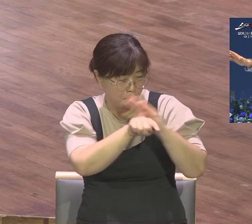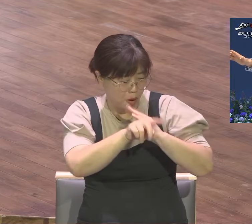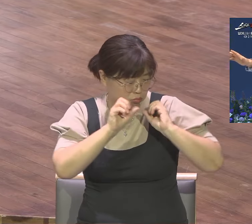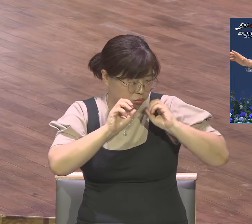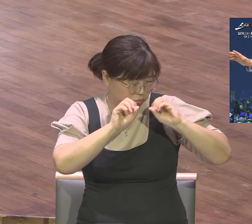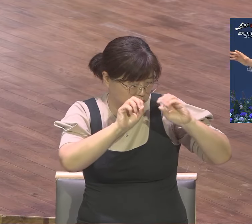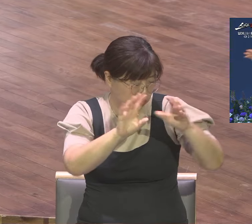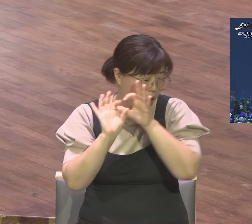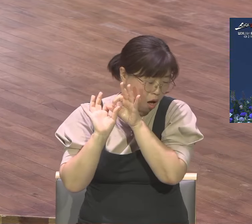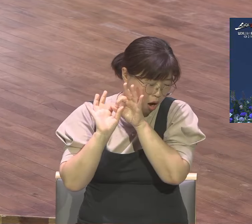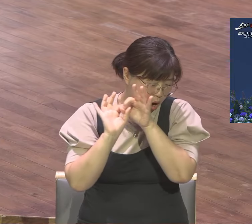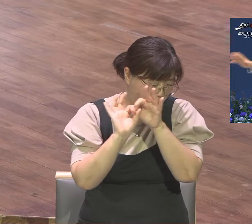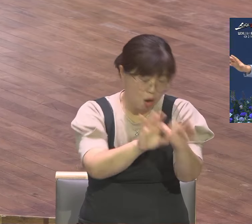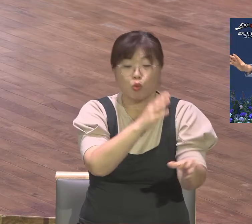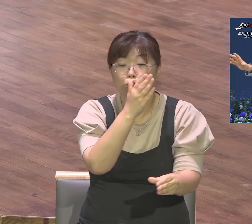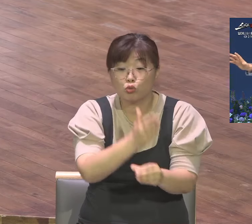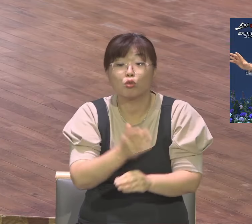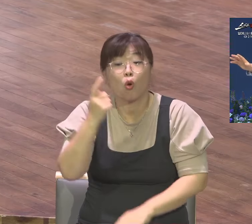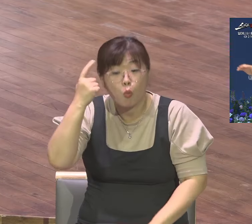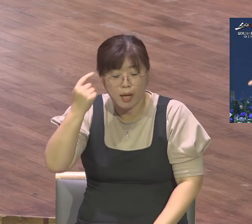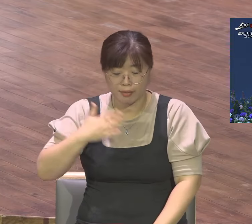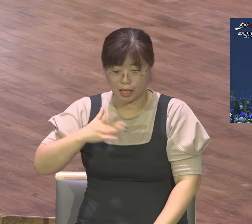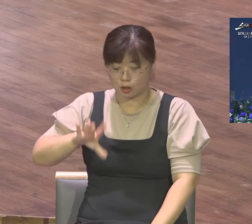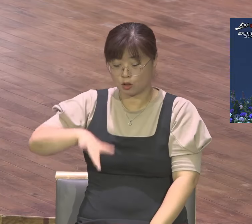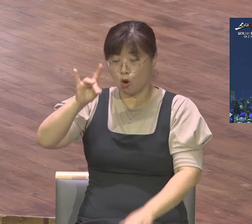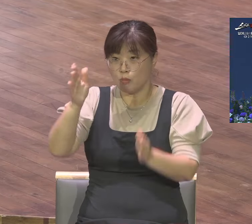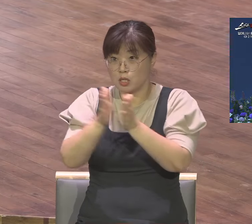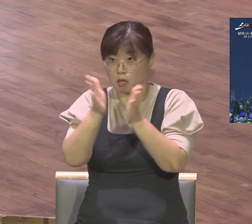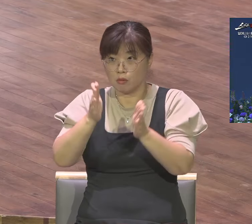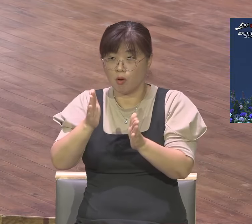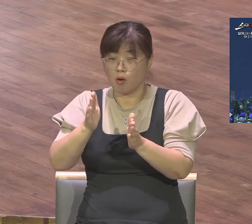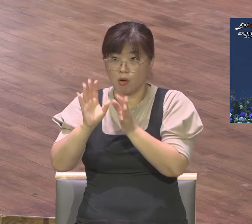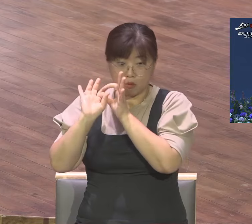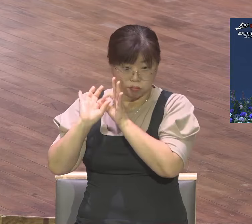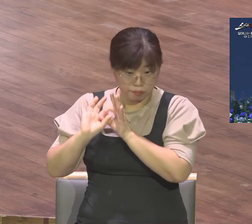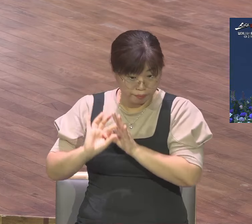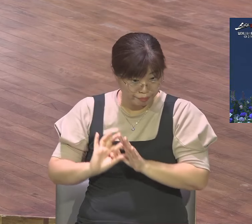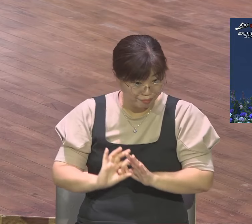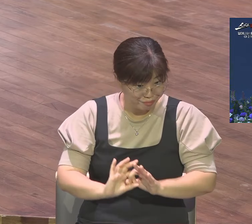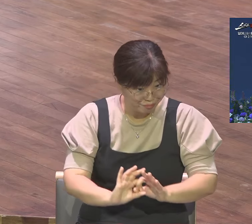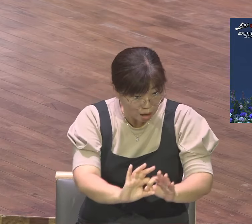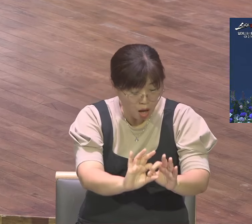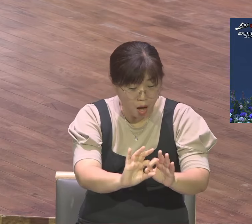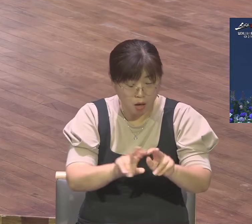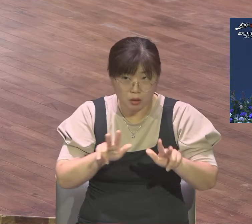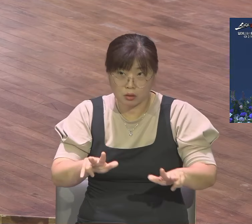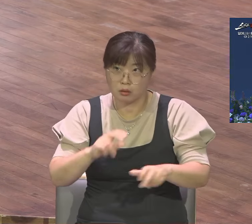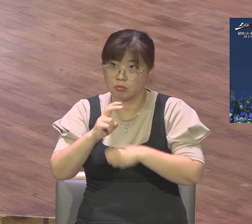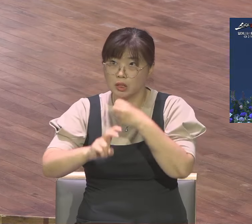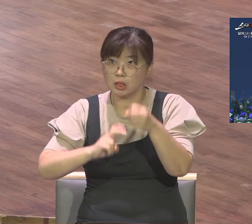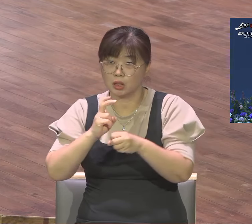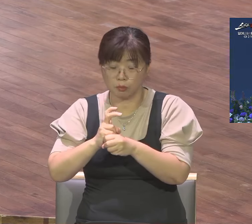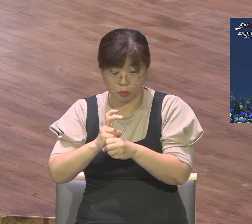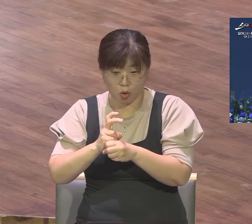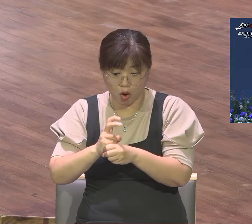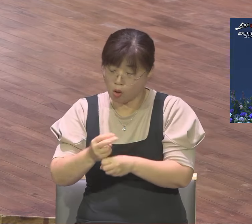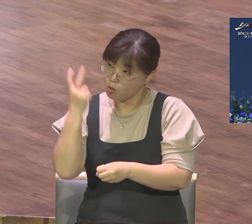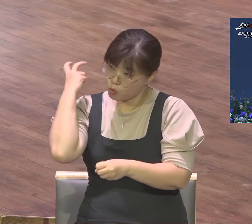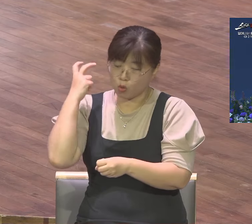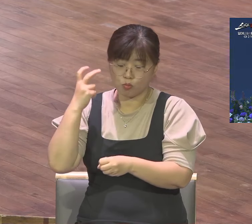아무 대가 없이, 아무 이유 없이 하나님 앞에 남긴 것을 영혼이라 그래.